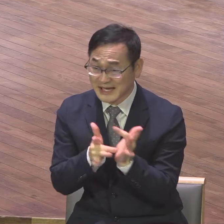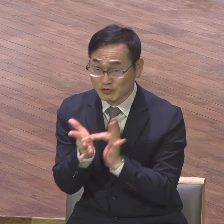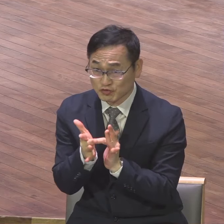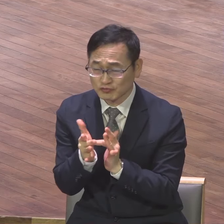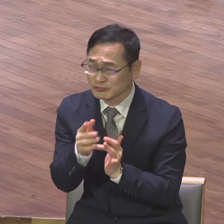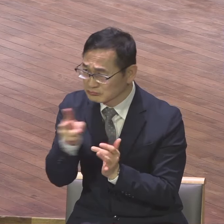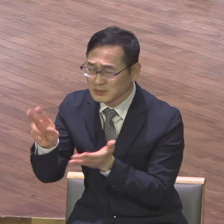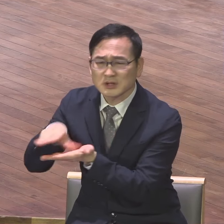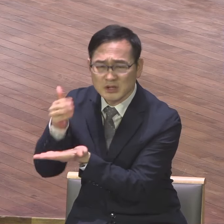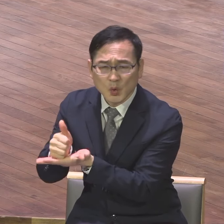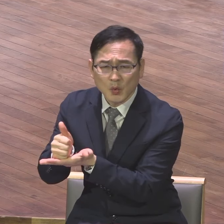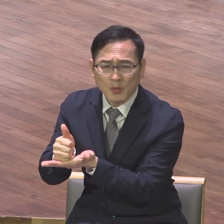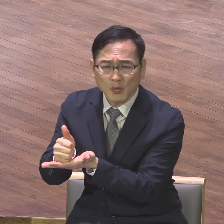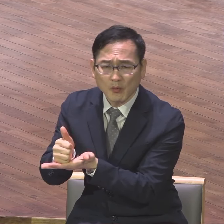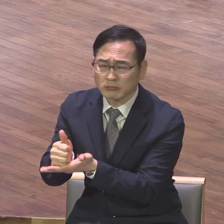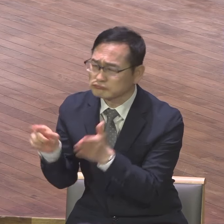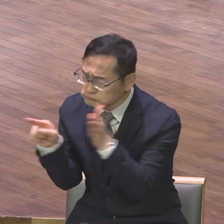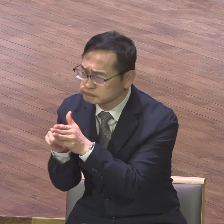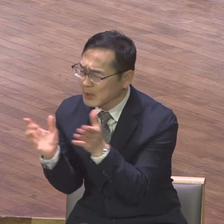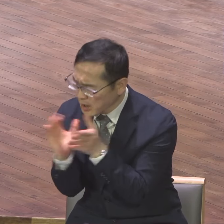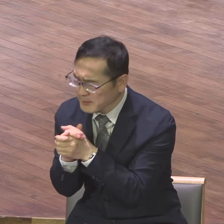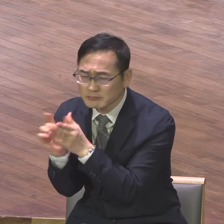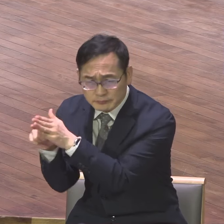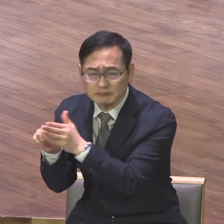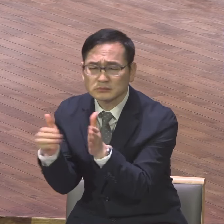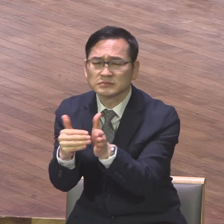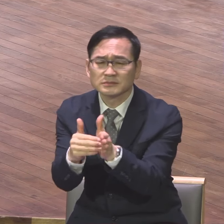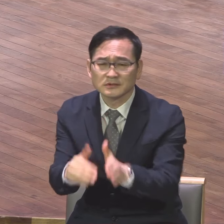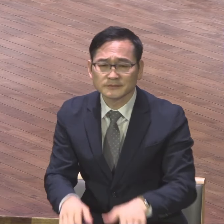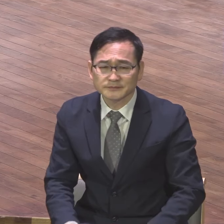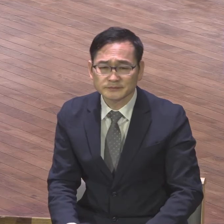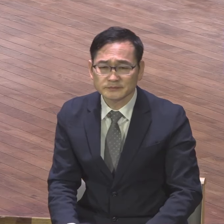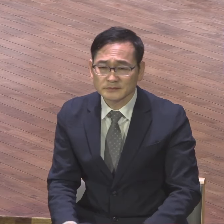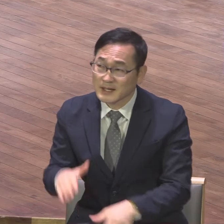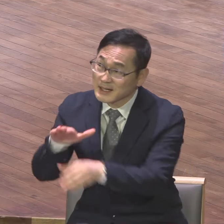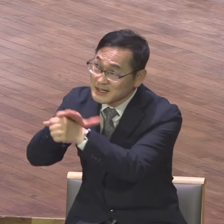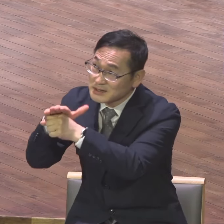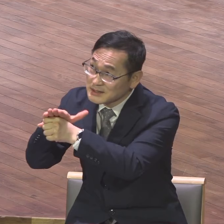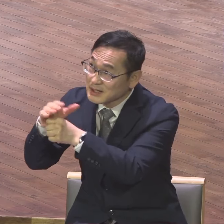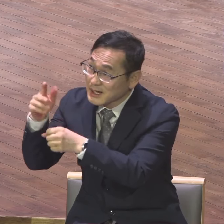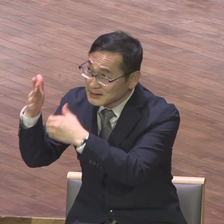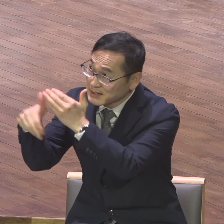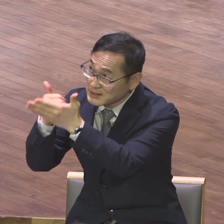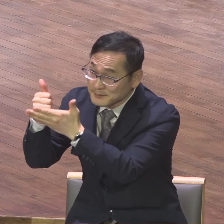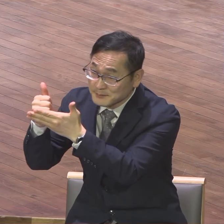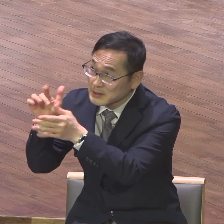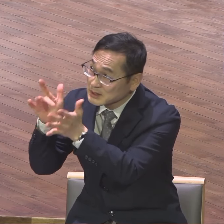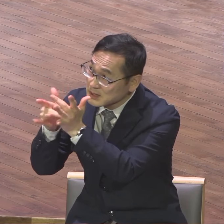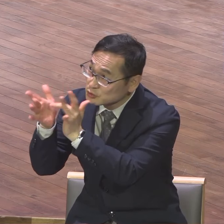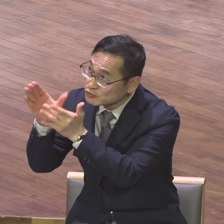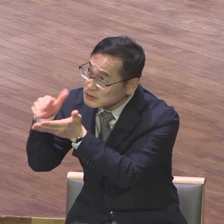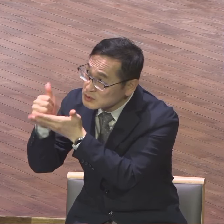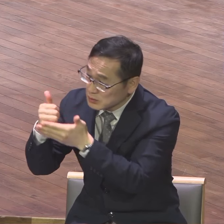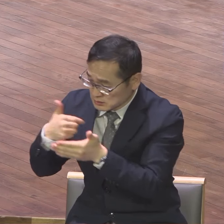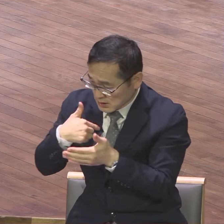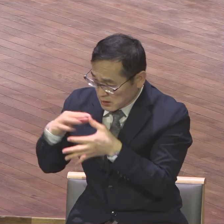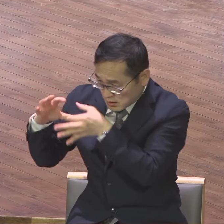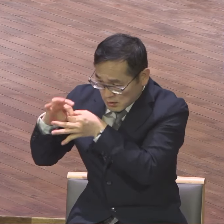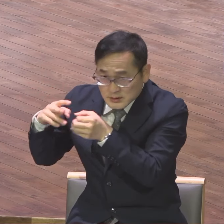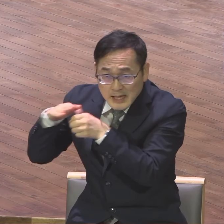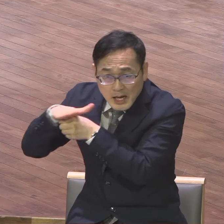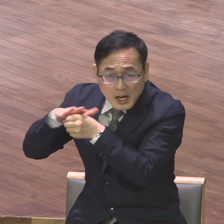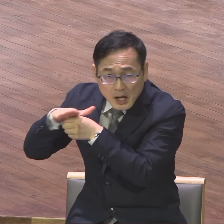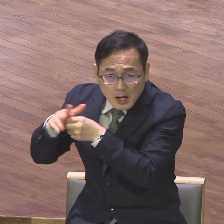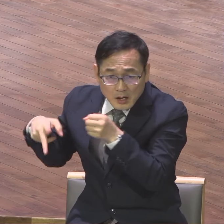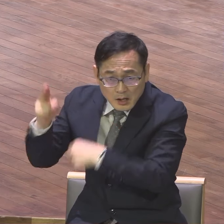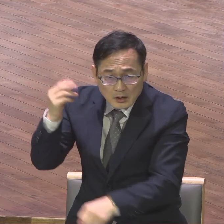그리스도. 누가 그리스도의 사랑에서 우리를 끊을 수 있습니까? 누가 끊을 수 있어요? 그리스도의 사랑에서. 누가 끊어요? 아무도 못